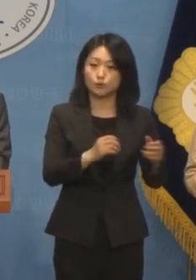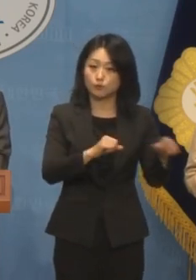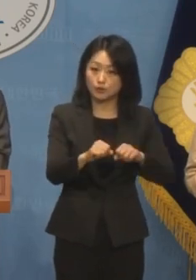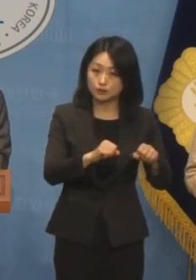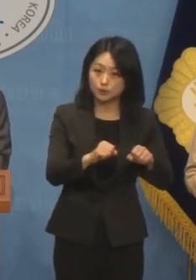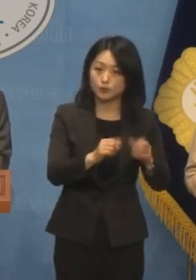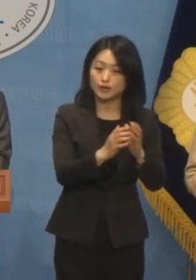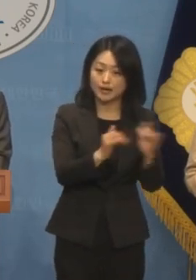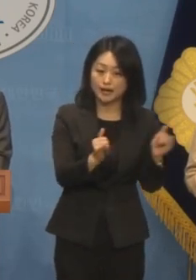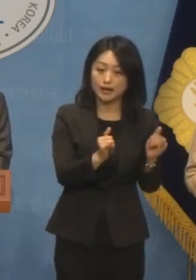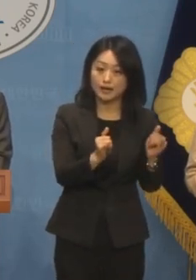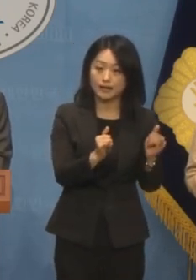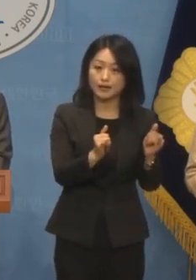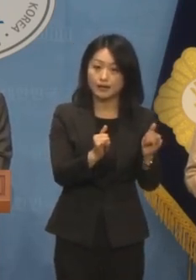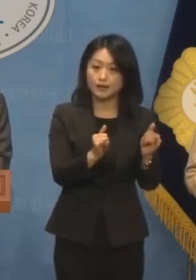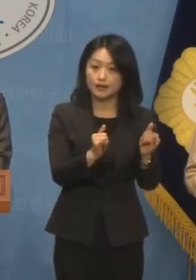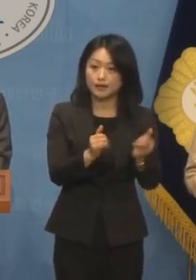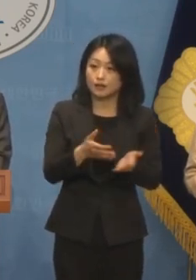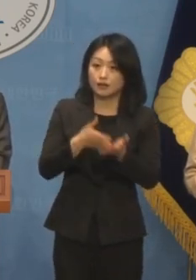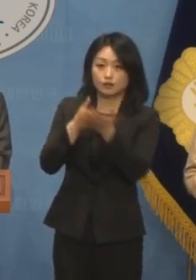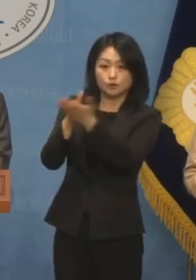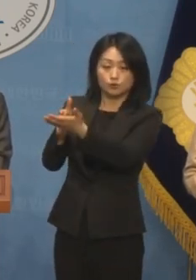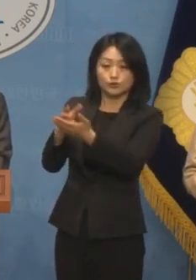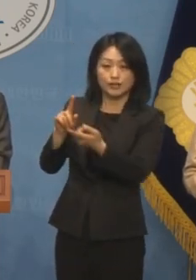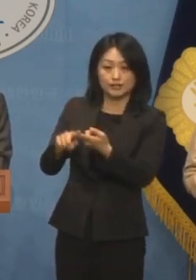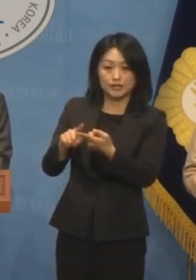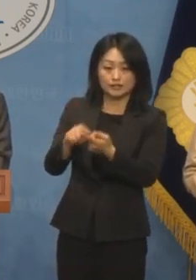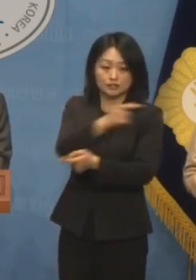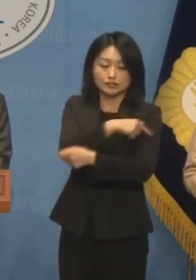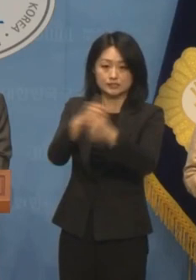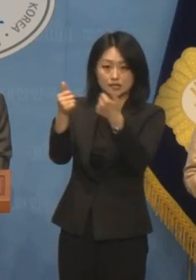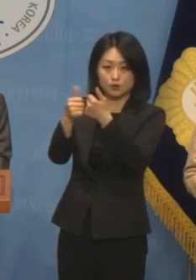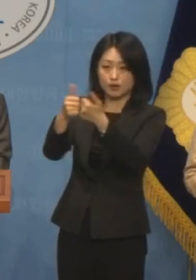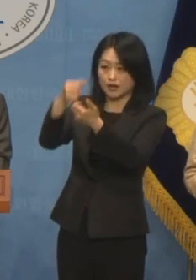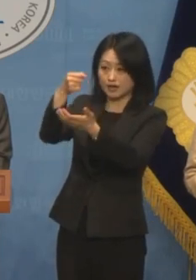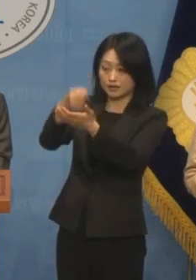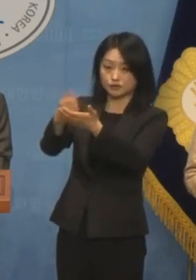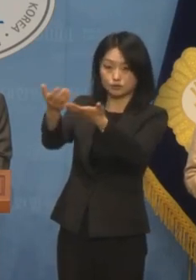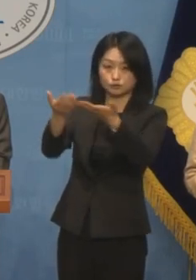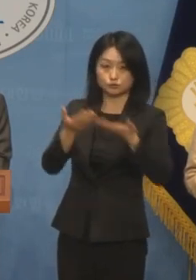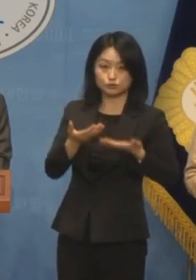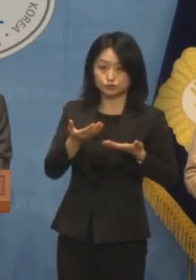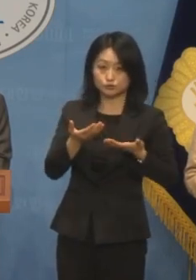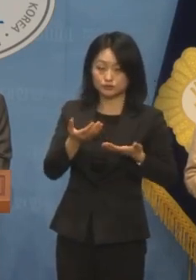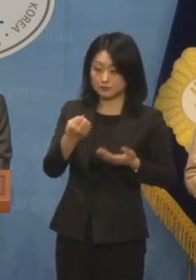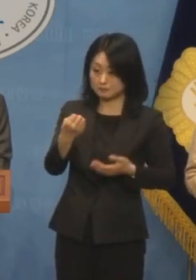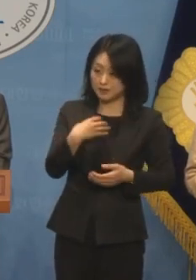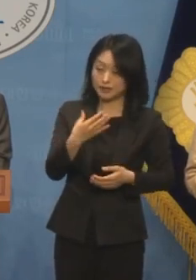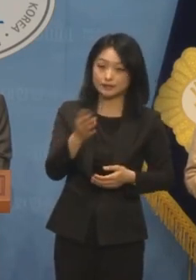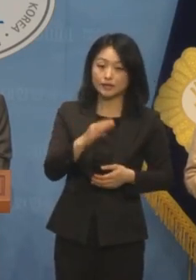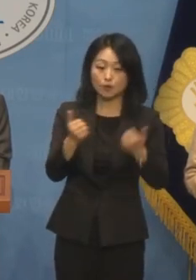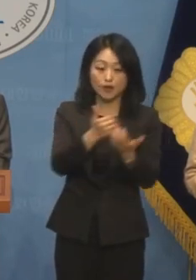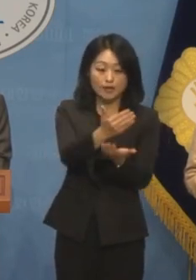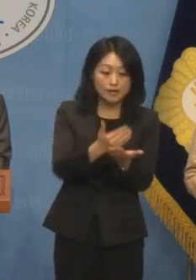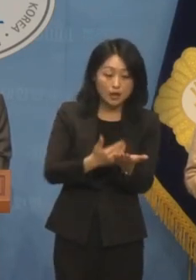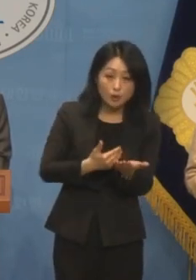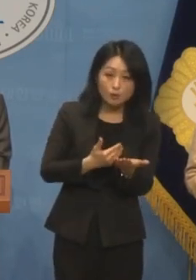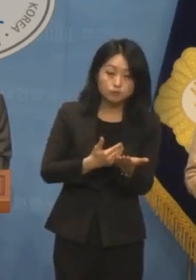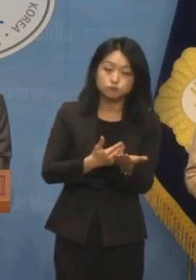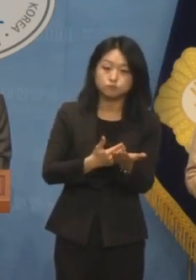활동가들이 여러 요구에 대해 이사회의 결정에 따른 것이라고 하는데 이사회 회의록에는 어떤